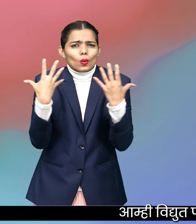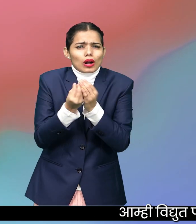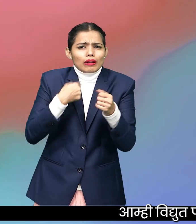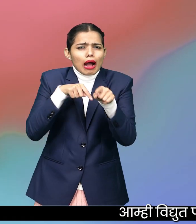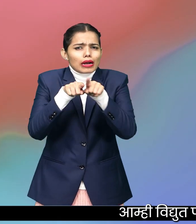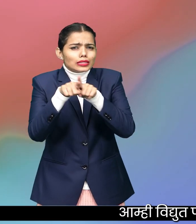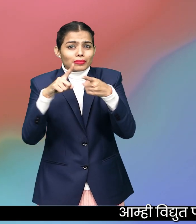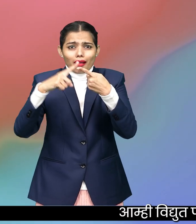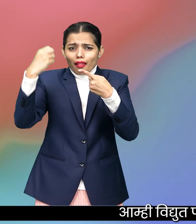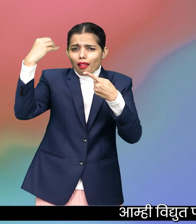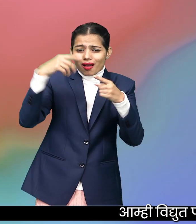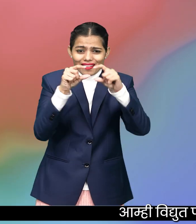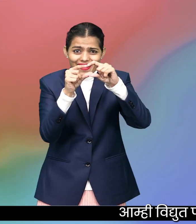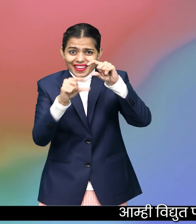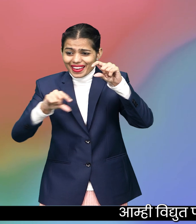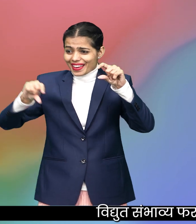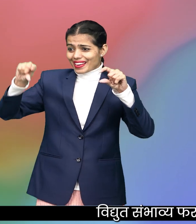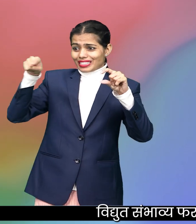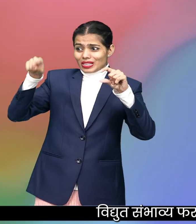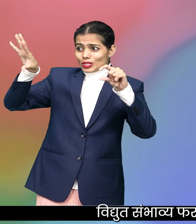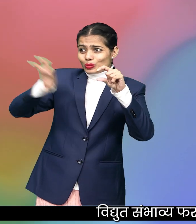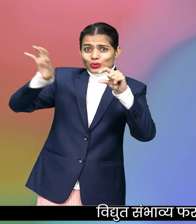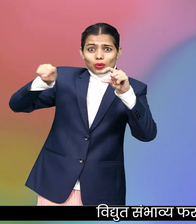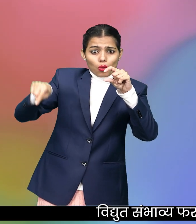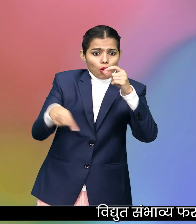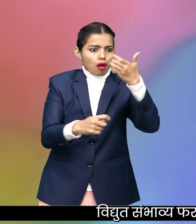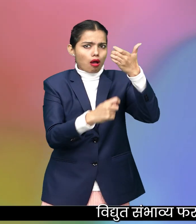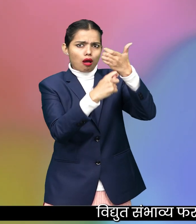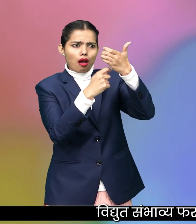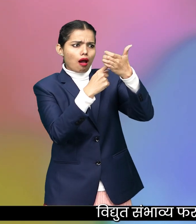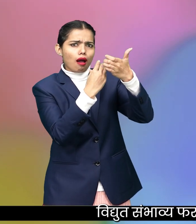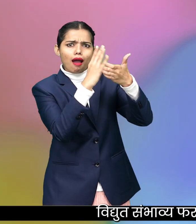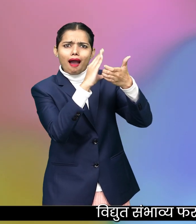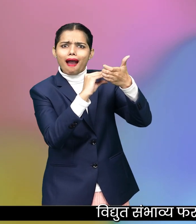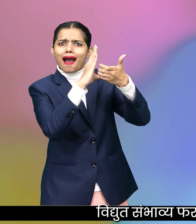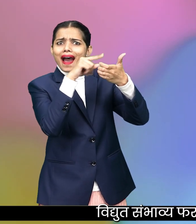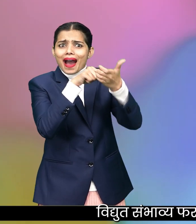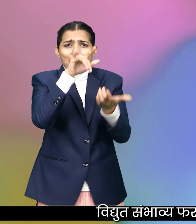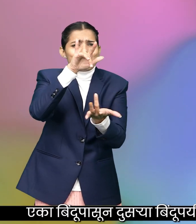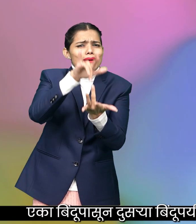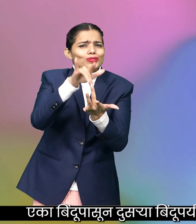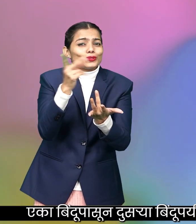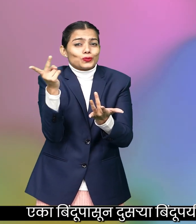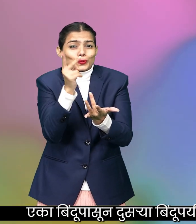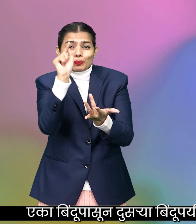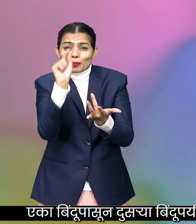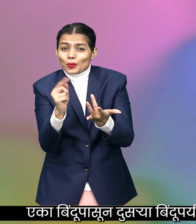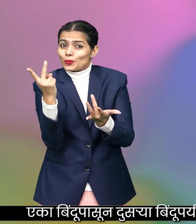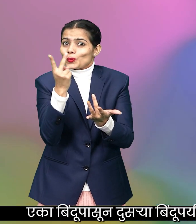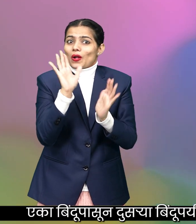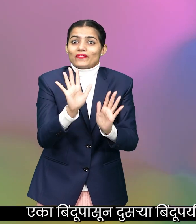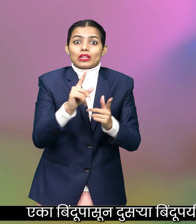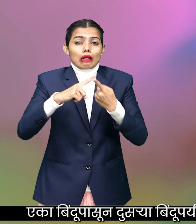आम्ही विद्युत परिपथातील दोन बिंदूंमधील विद्युत संभाव्य फरक याप्रमाणे परिभाषित करतो: एका बिंदूपासून